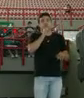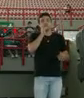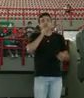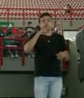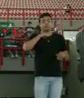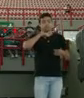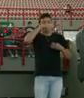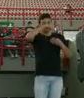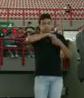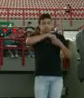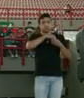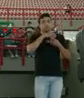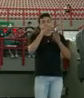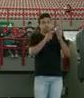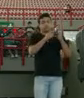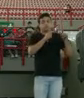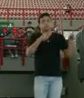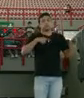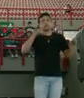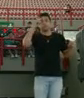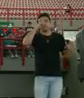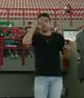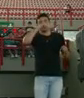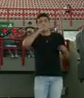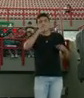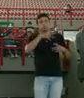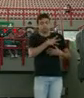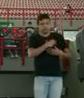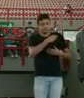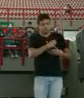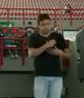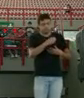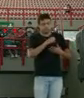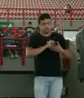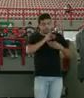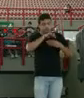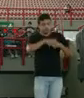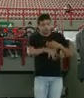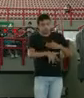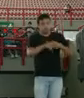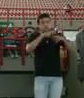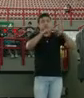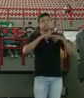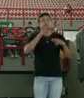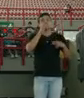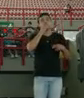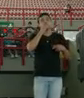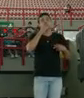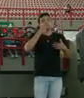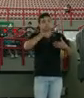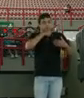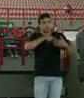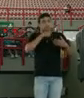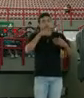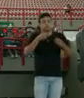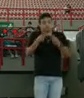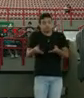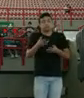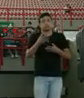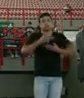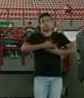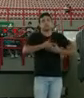o leite, mas tem dificuldade de quê? De ejetá-lo. O estímulo é a amamentação. A